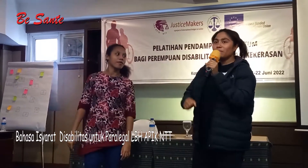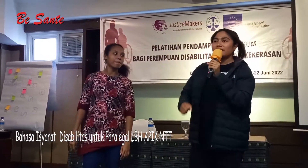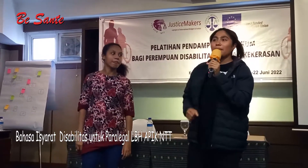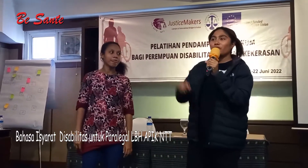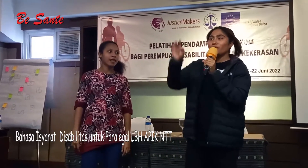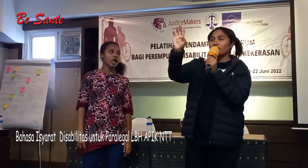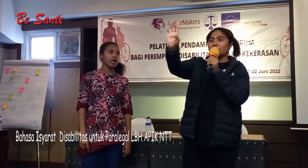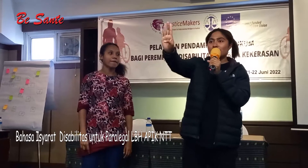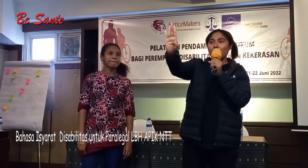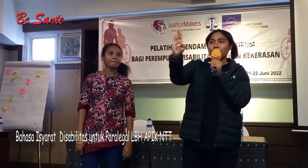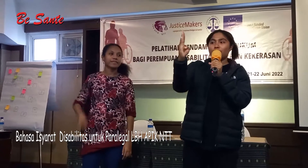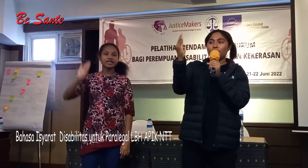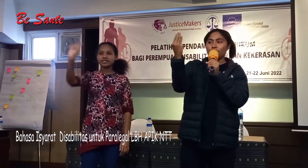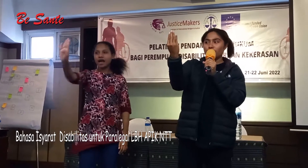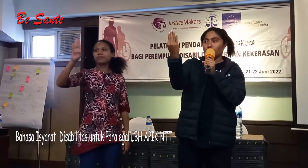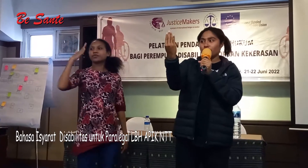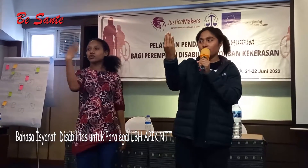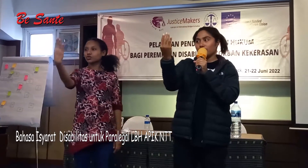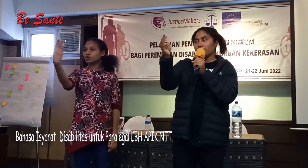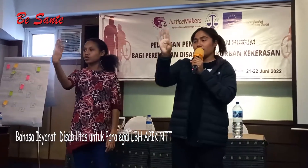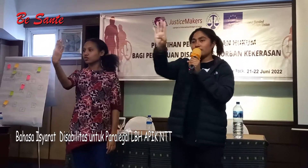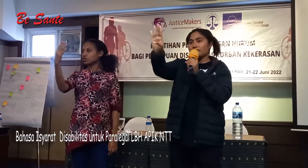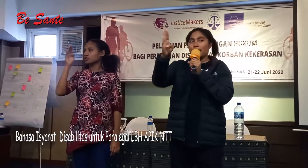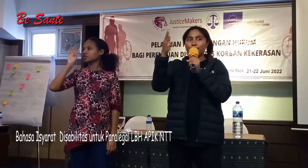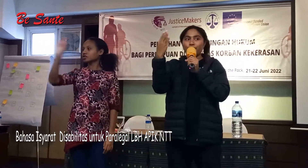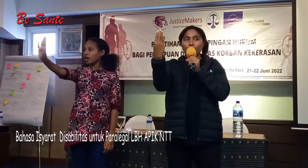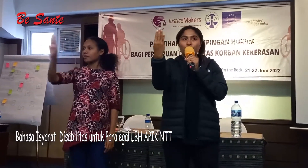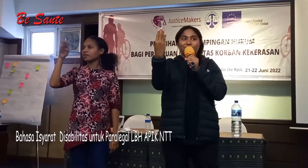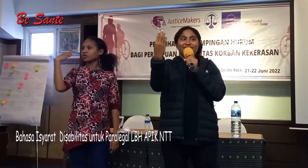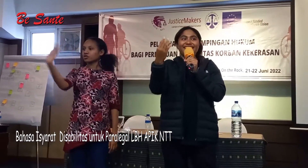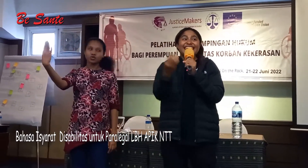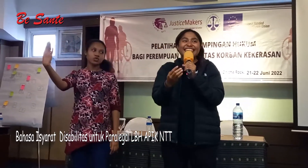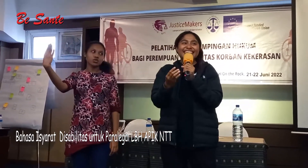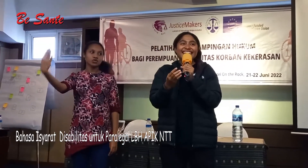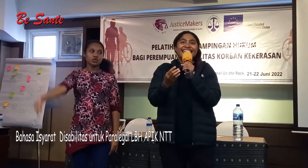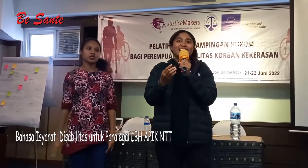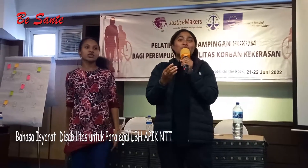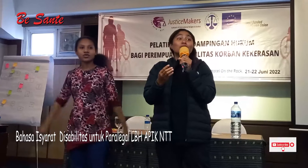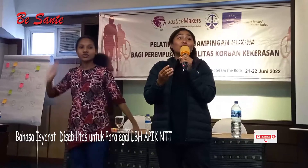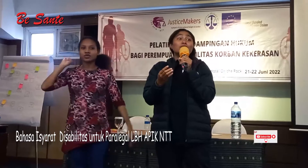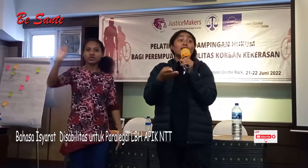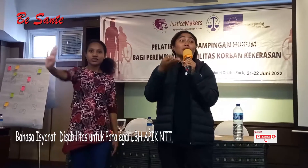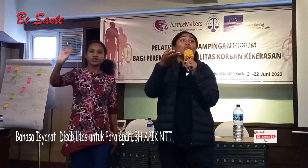Jumat Sabtu. itu isyarat rumah